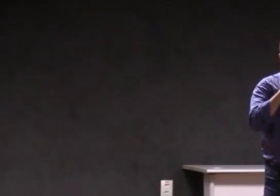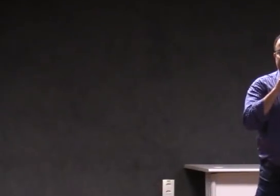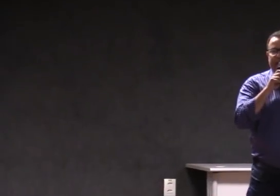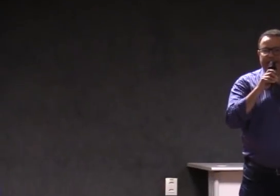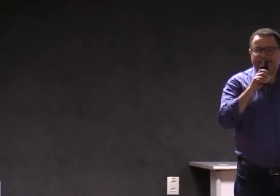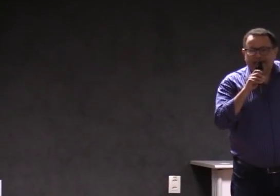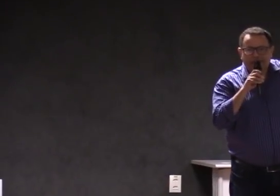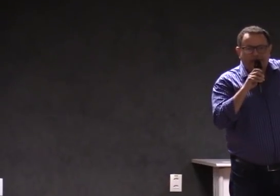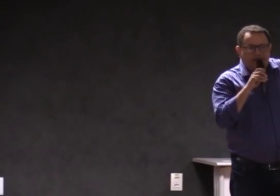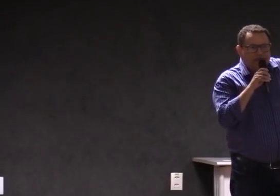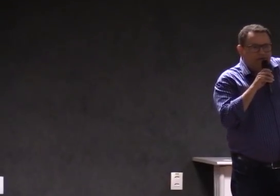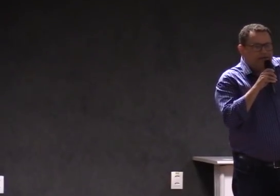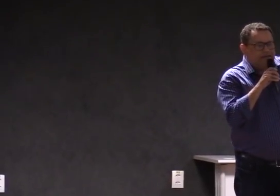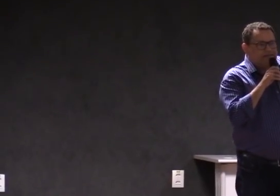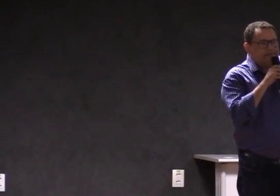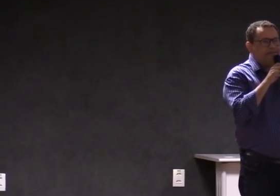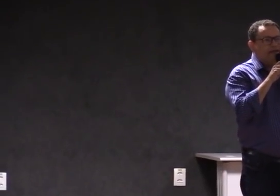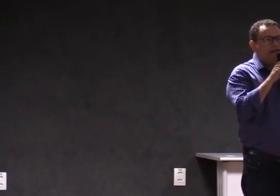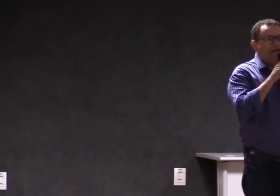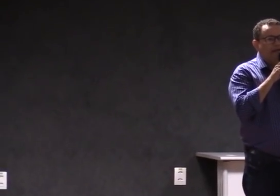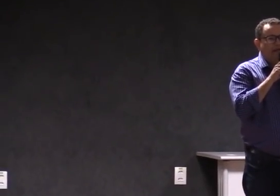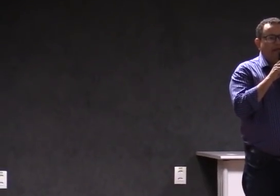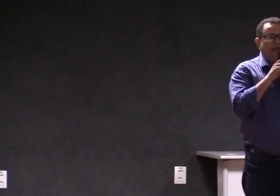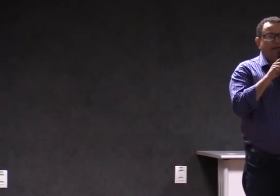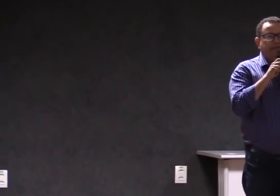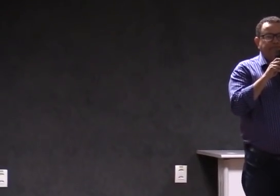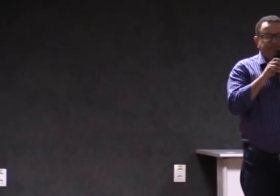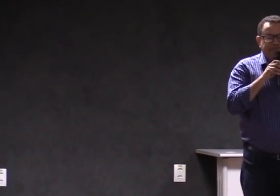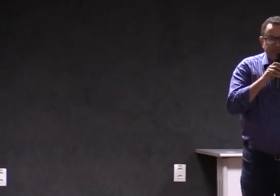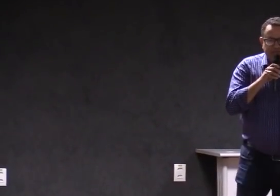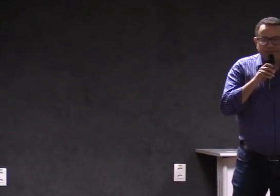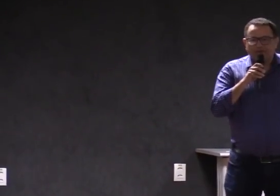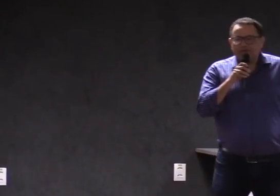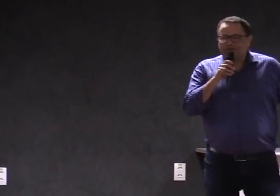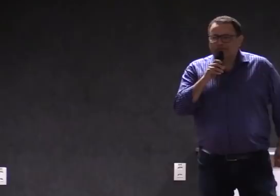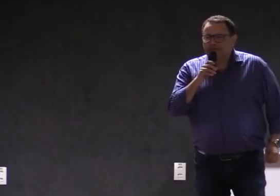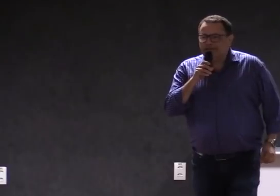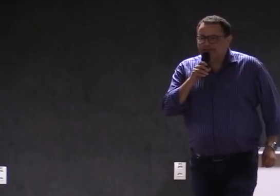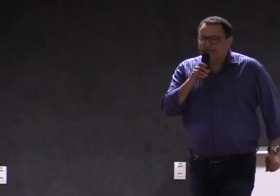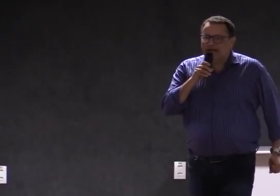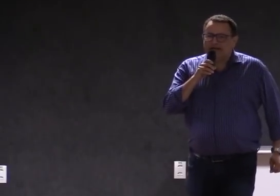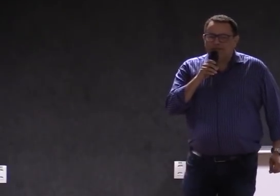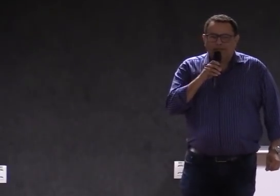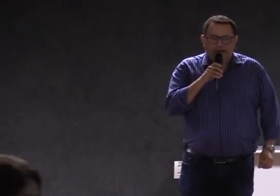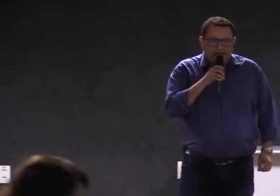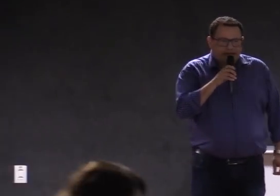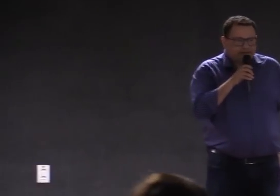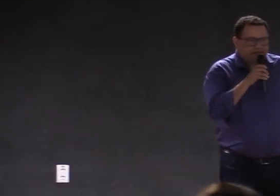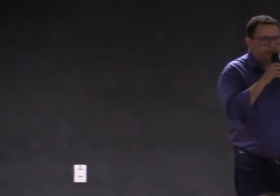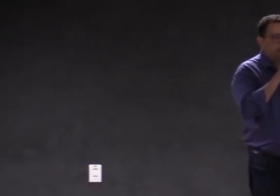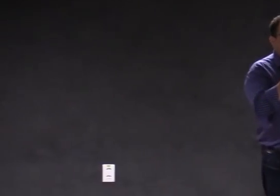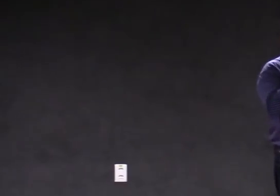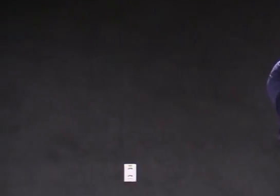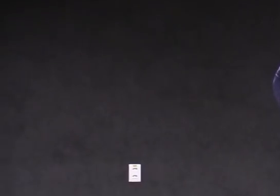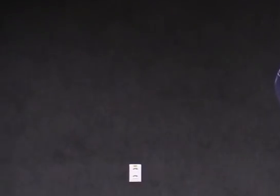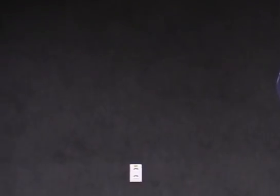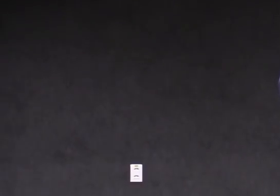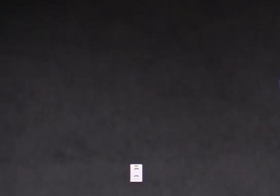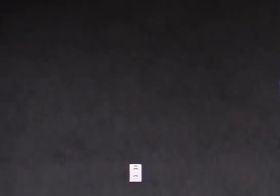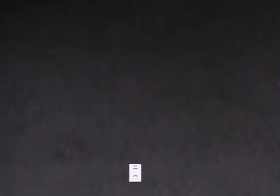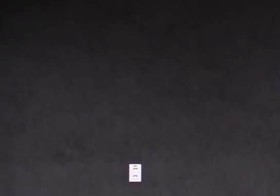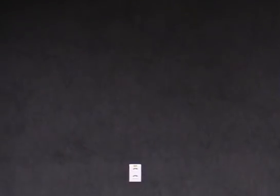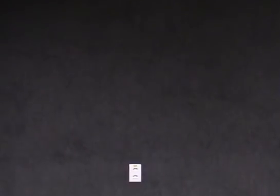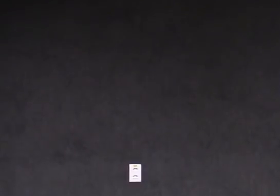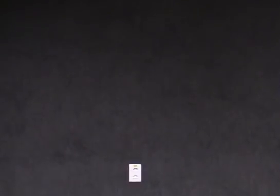Bom, meu nome é Sidney Quezada, para quem não me conhece, e nós vamos iniciar aqui uma palestra